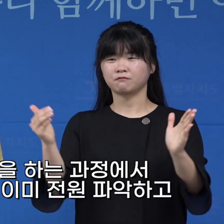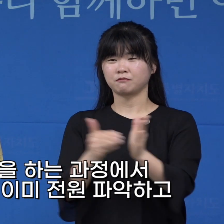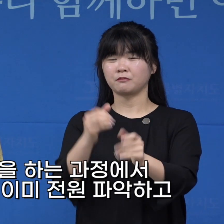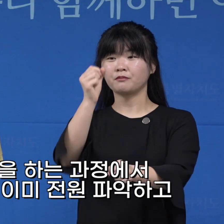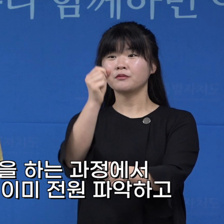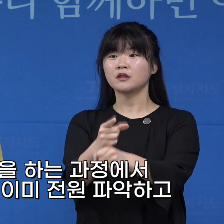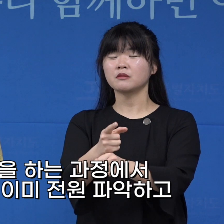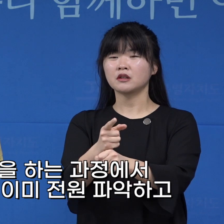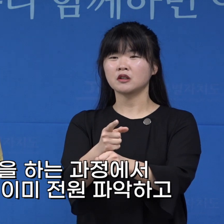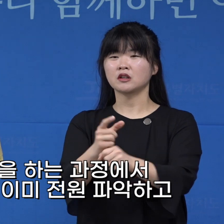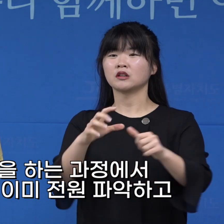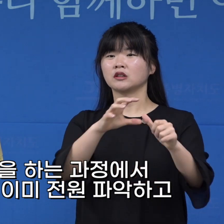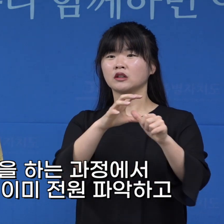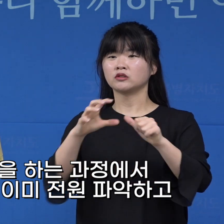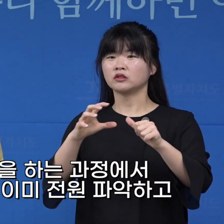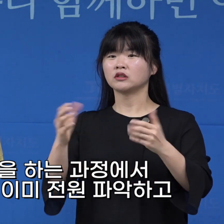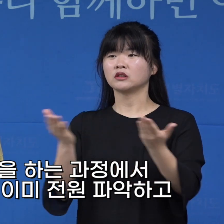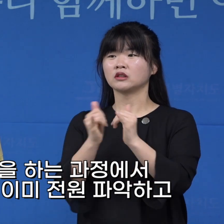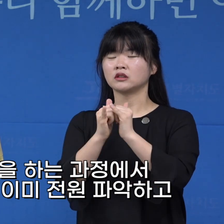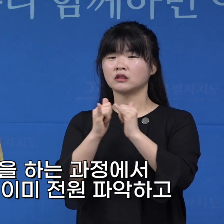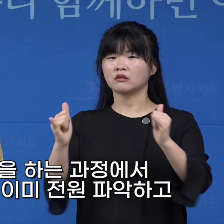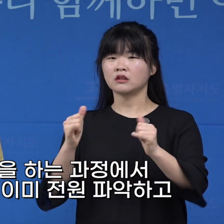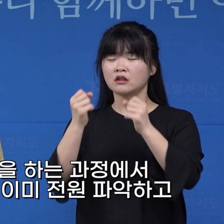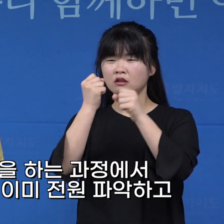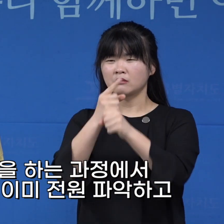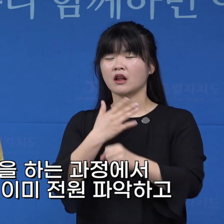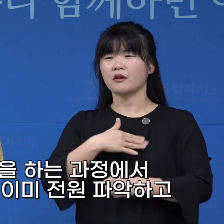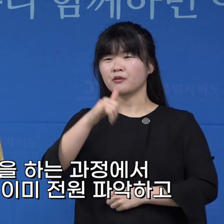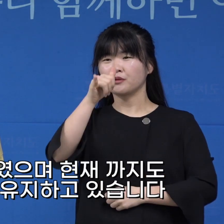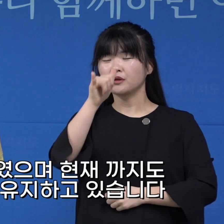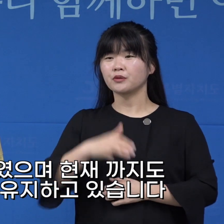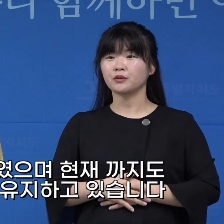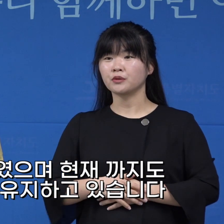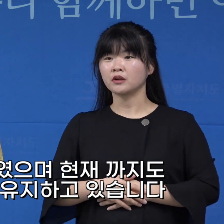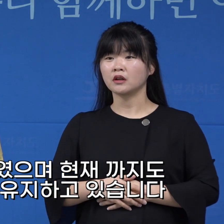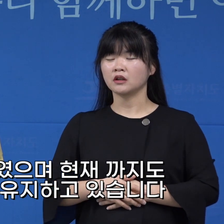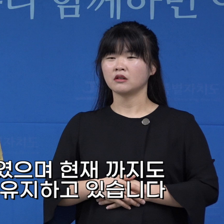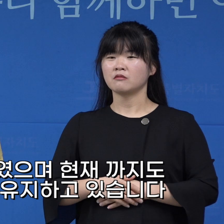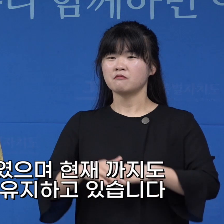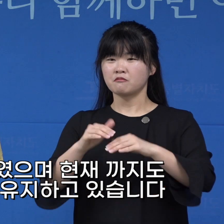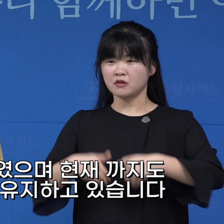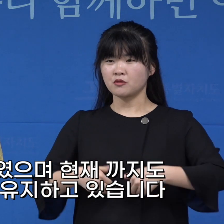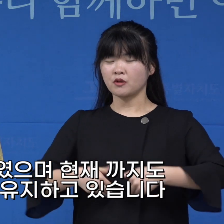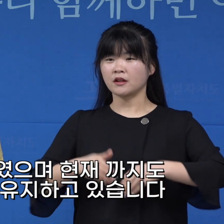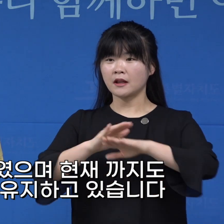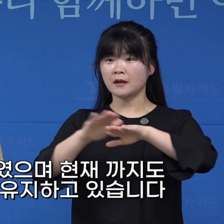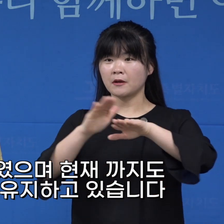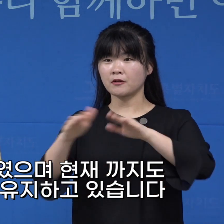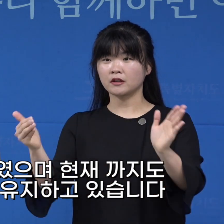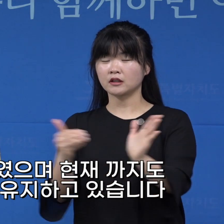이미 다중이용시설 근무자를 전원 파악하고 모두 필요한 조치를 하였을 뿐